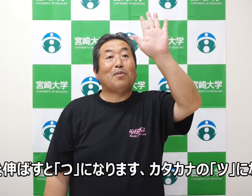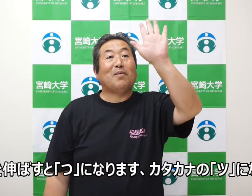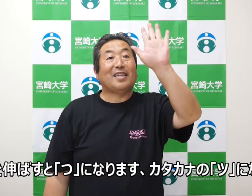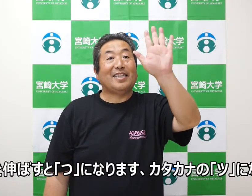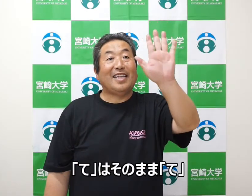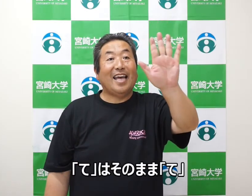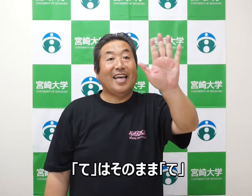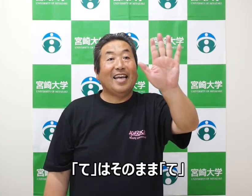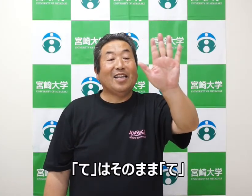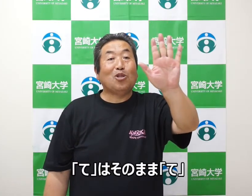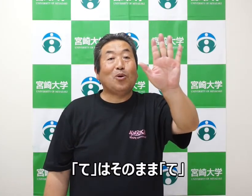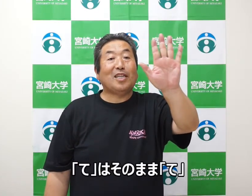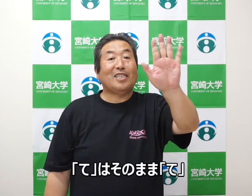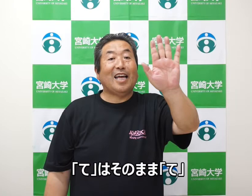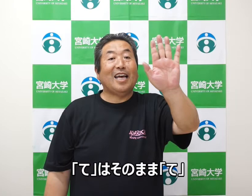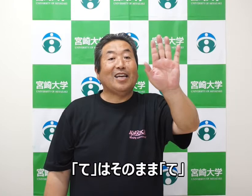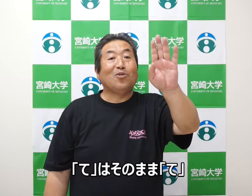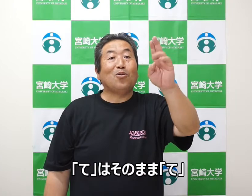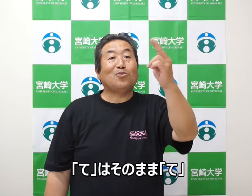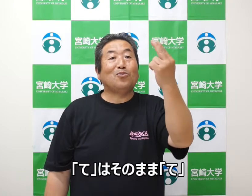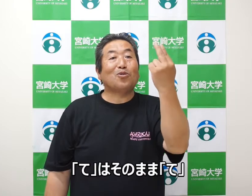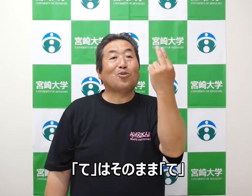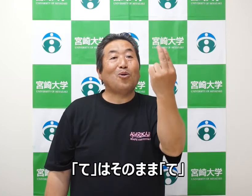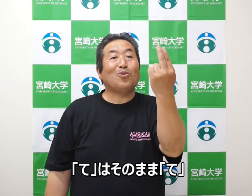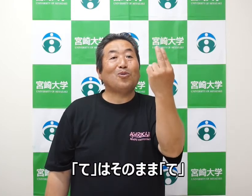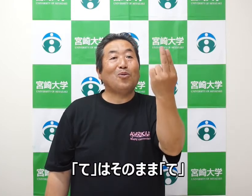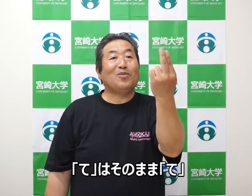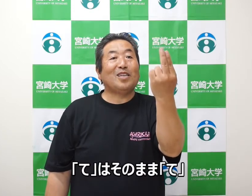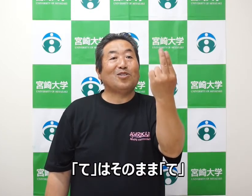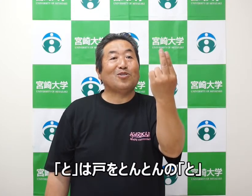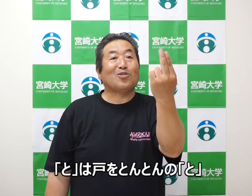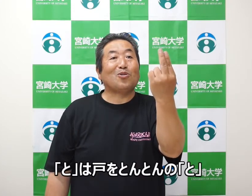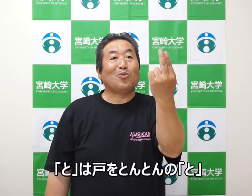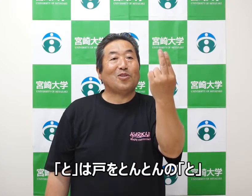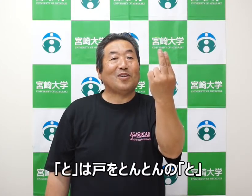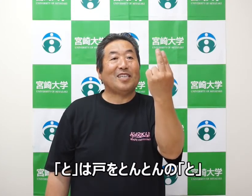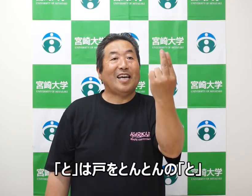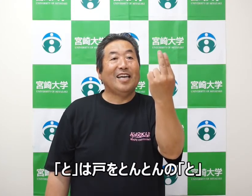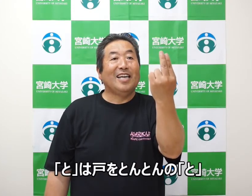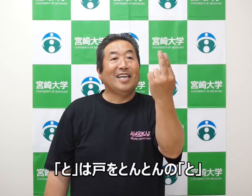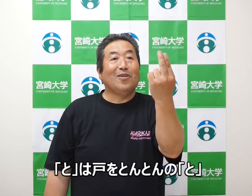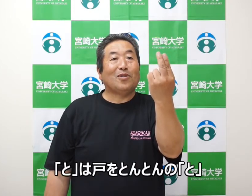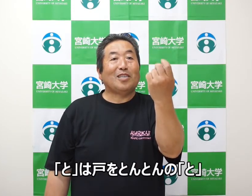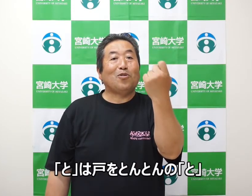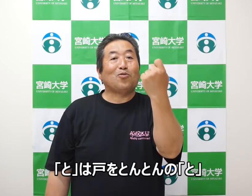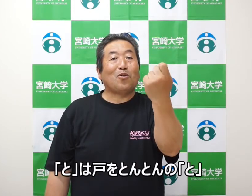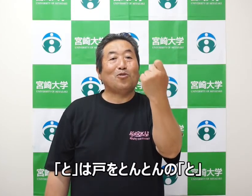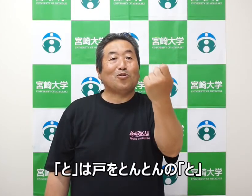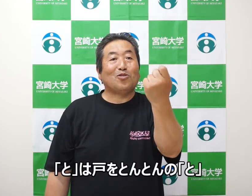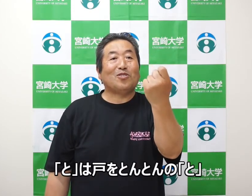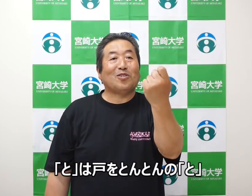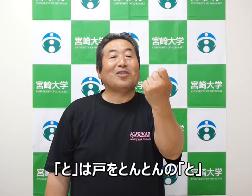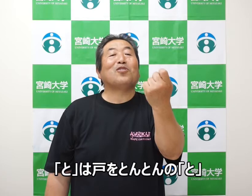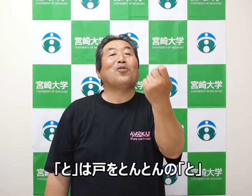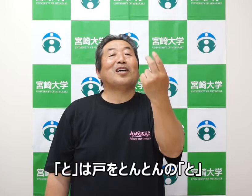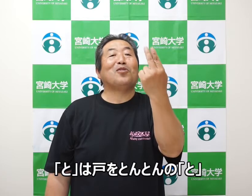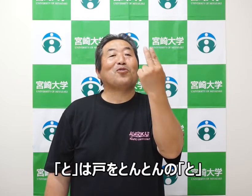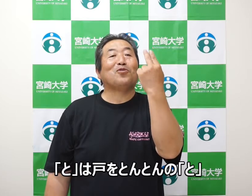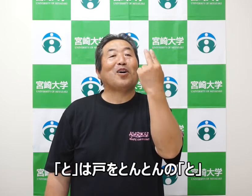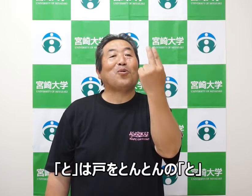ま。で、とはですね、ノックをトントンってすると、と覚えてください。私はここをする今日からノックはこうし